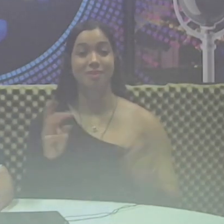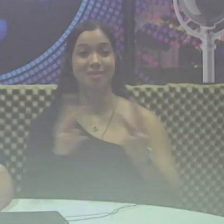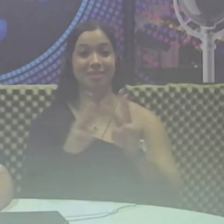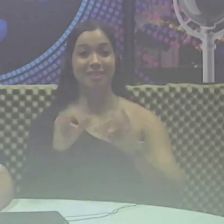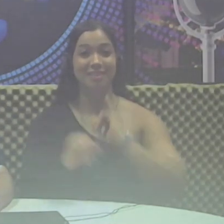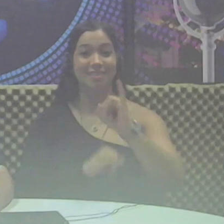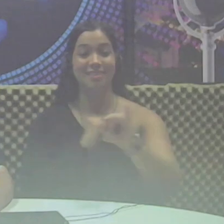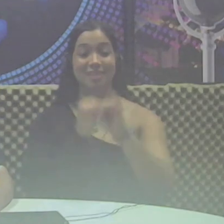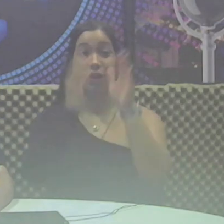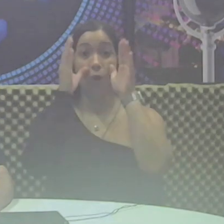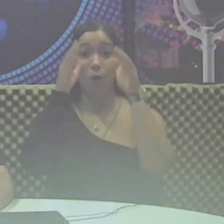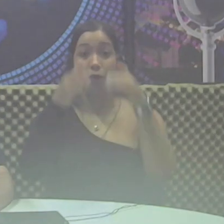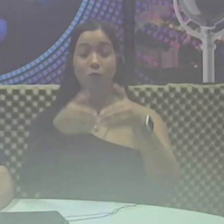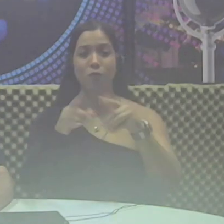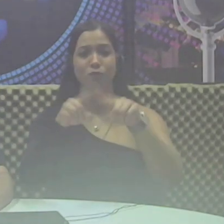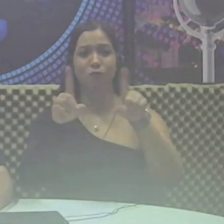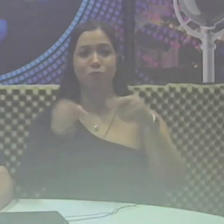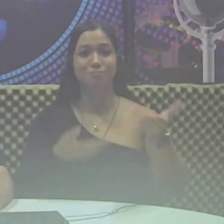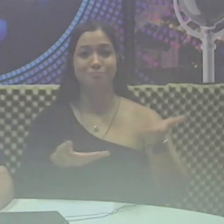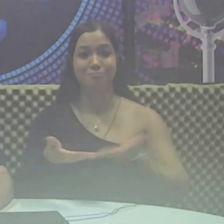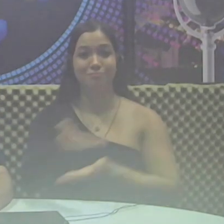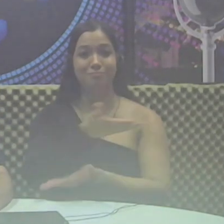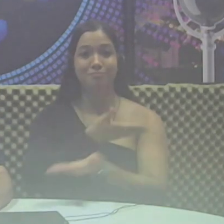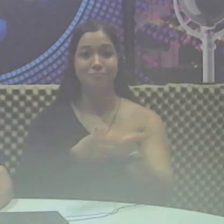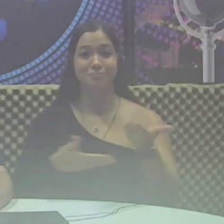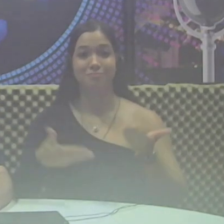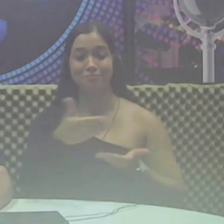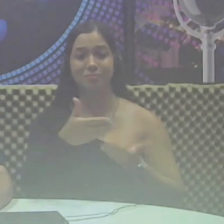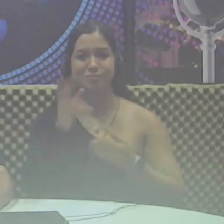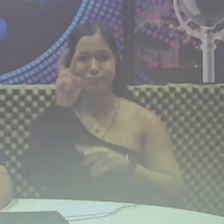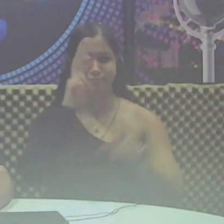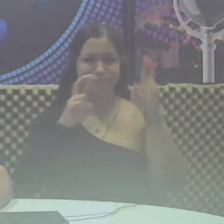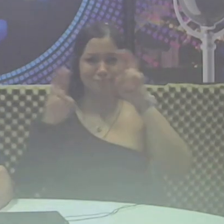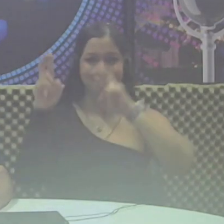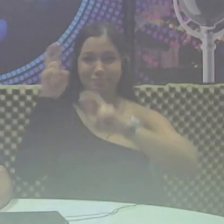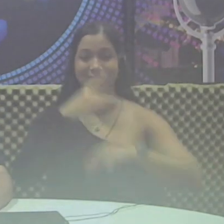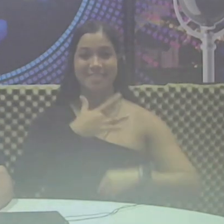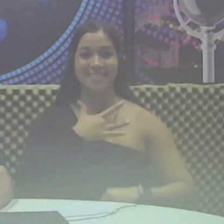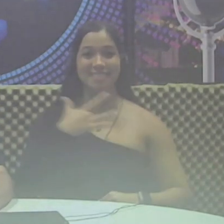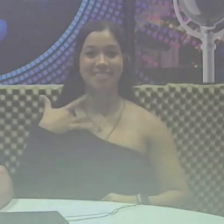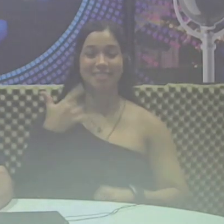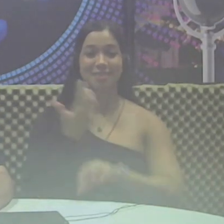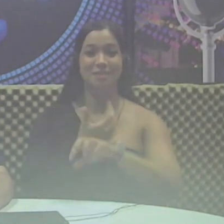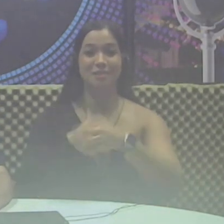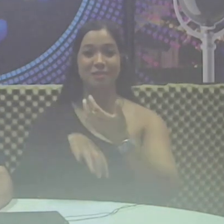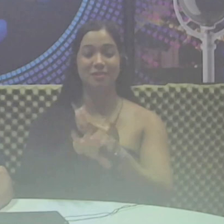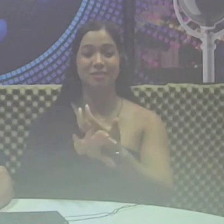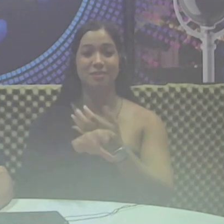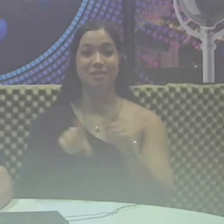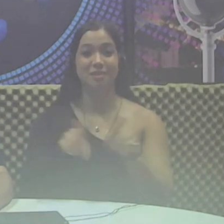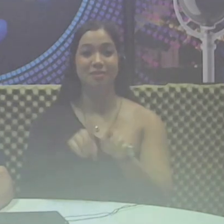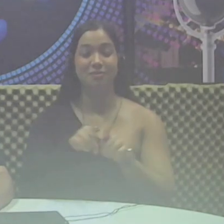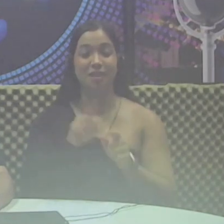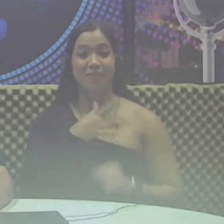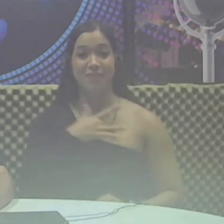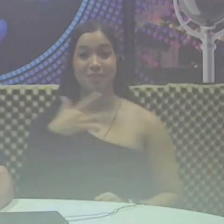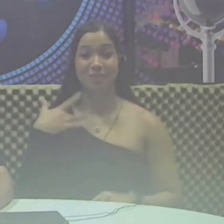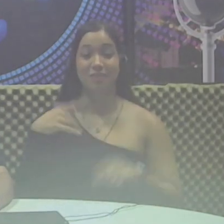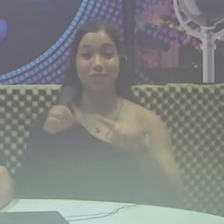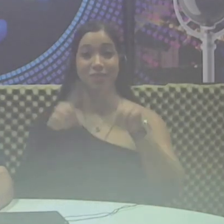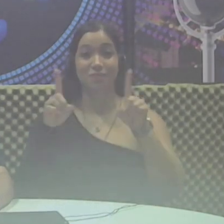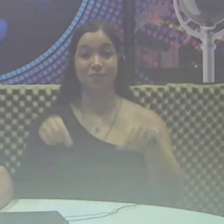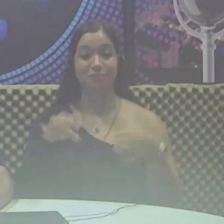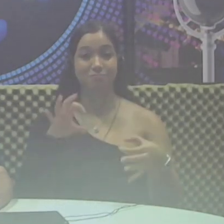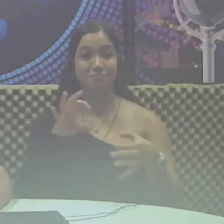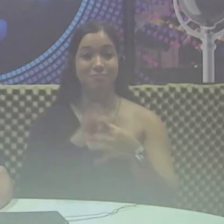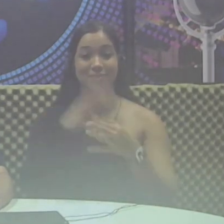virtual voltada ao trabalho colaborativo do Departamento de Vigilância em Saúde Ambiental e Saúde do Trabalhador, vinculada ao